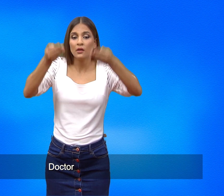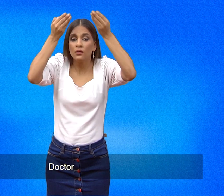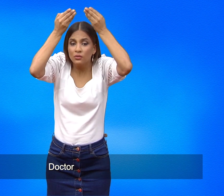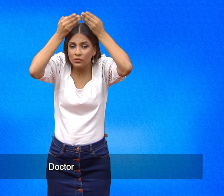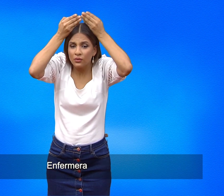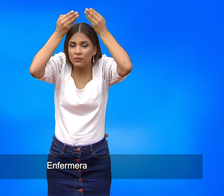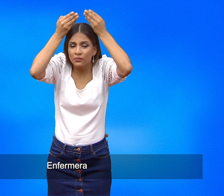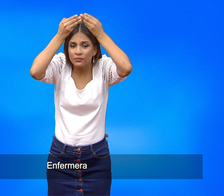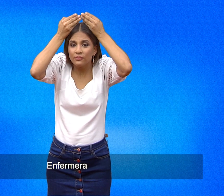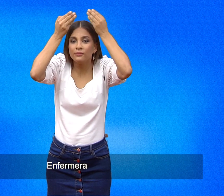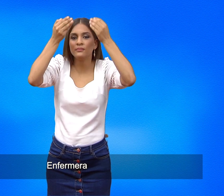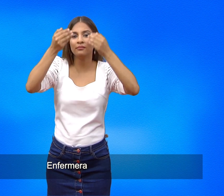enfermera